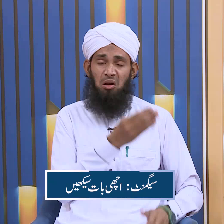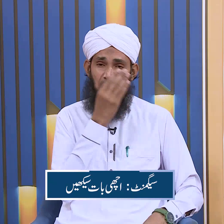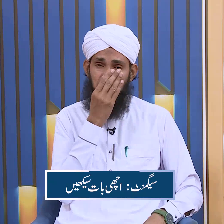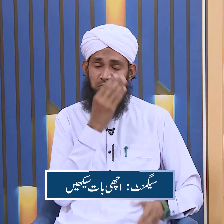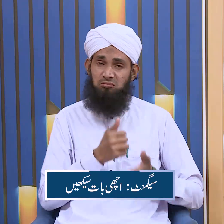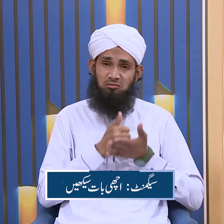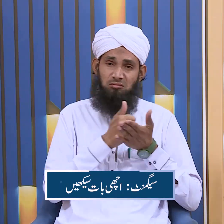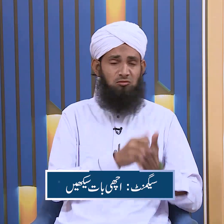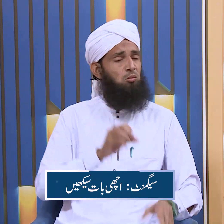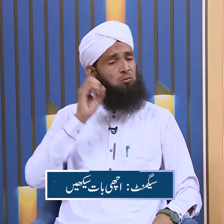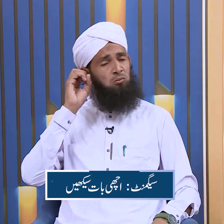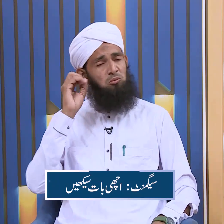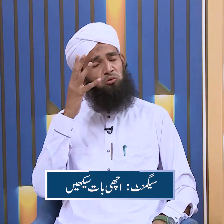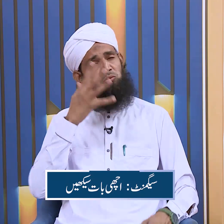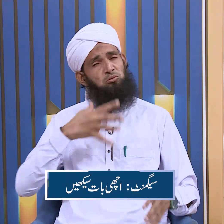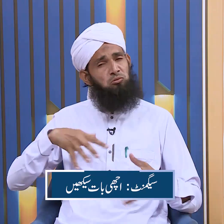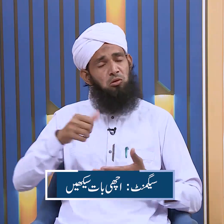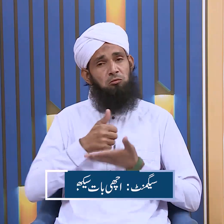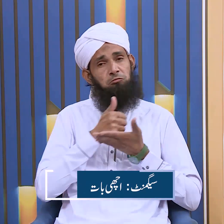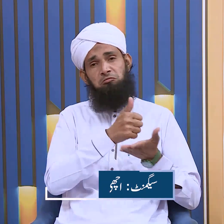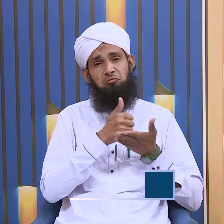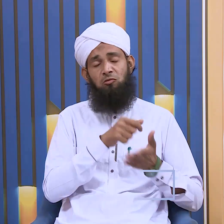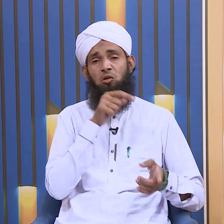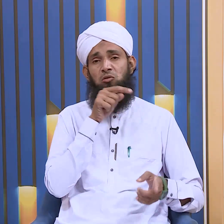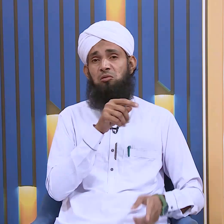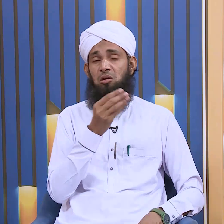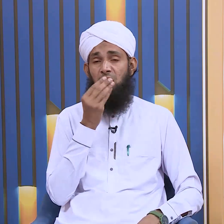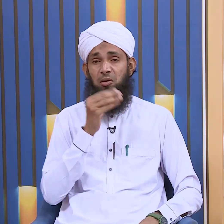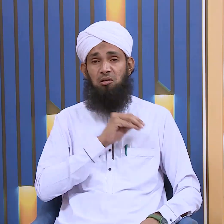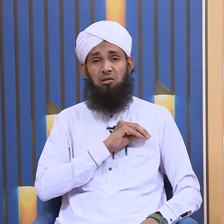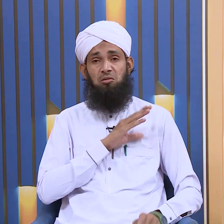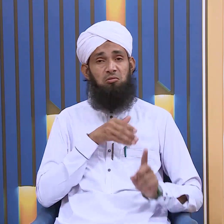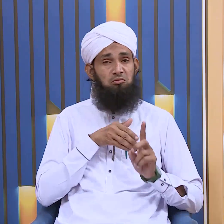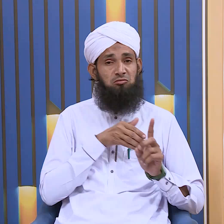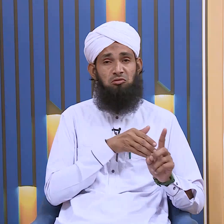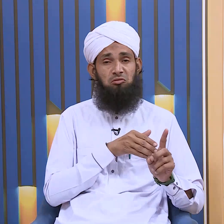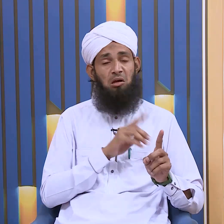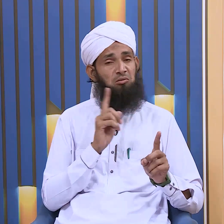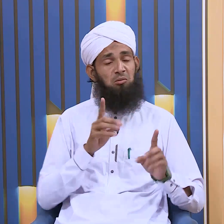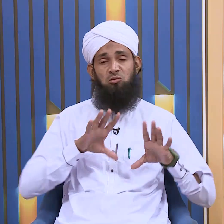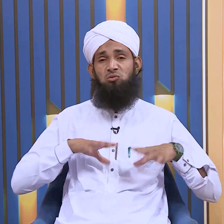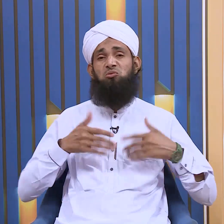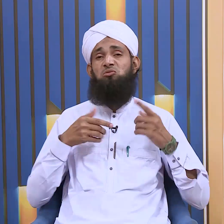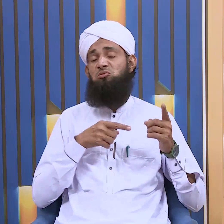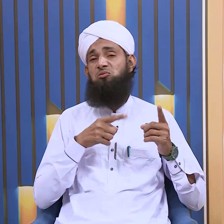سمجھیں، وہ سارے کے سارے اعمال اس وجہ سے کریں کہ لوگ اس کی تعظیم کریں، لوگ اس کی عزت